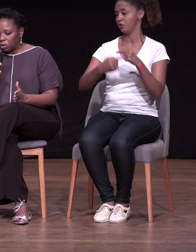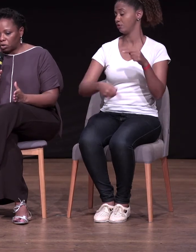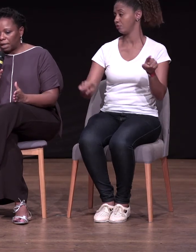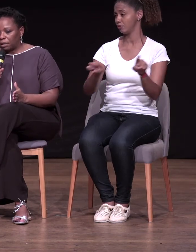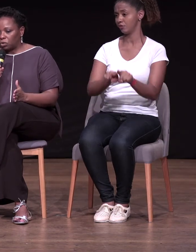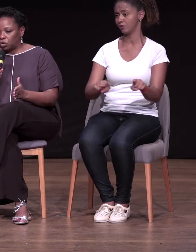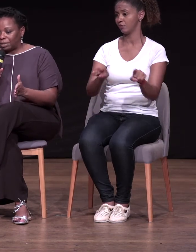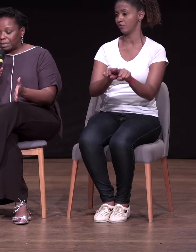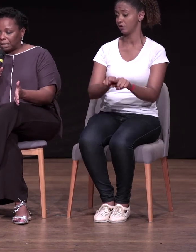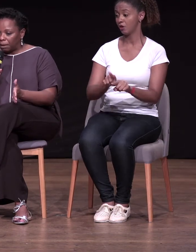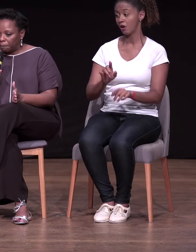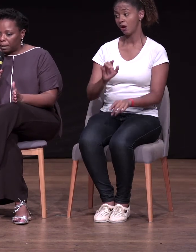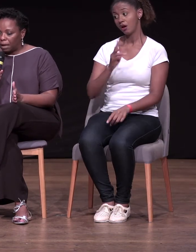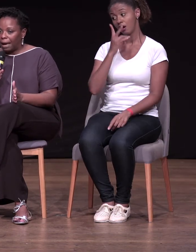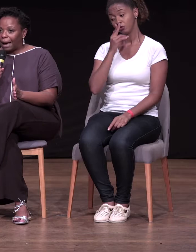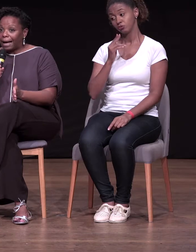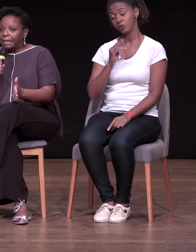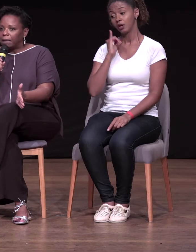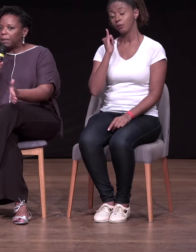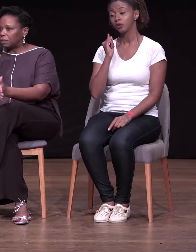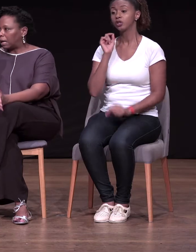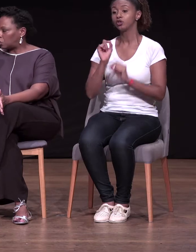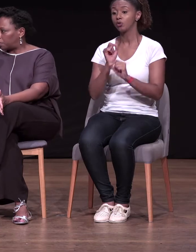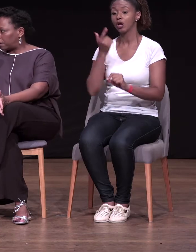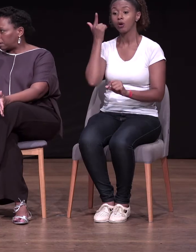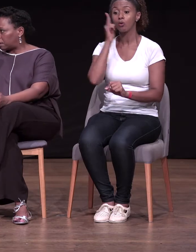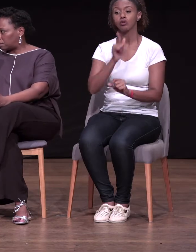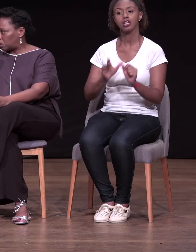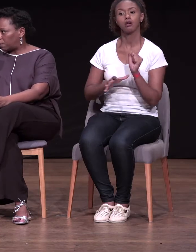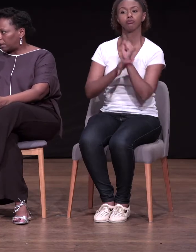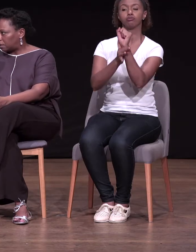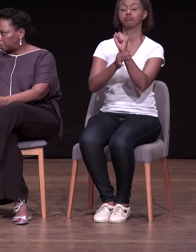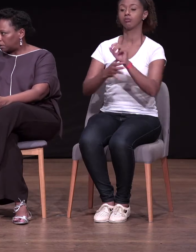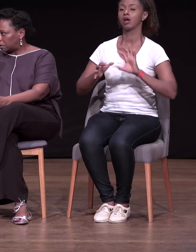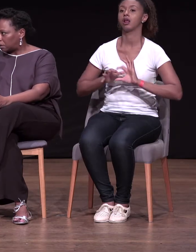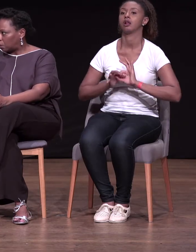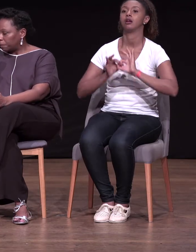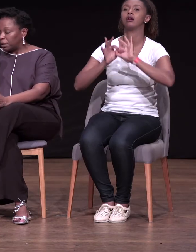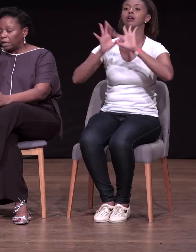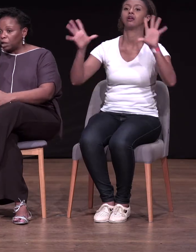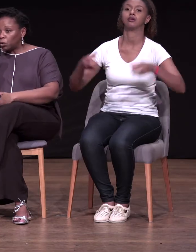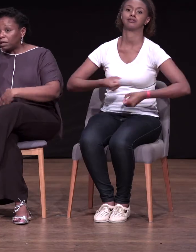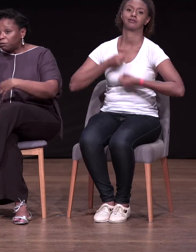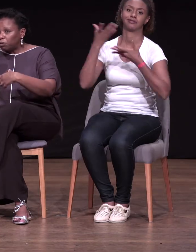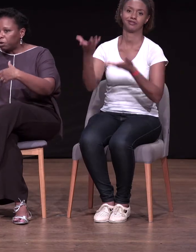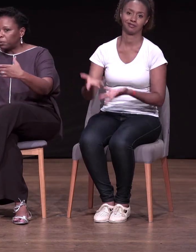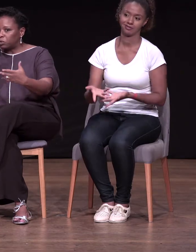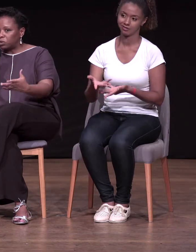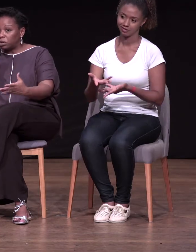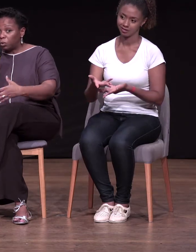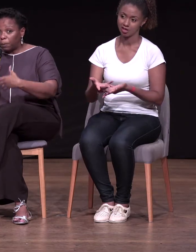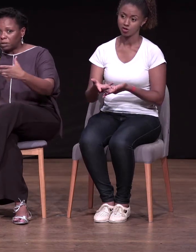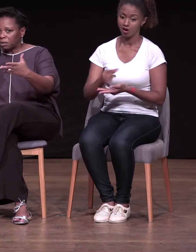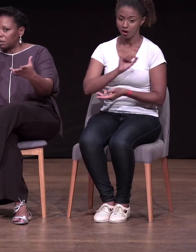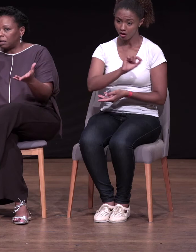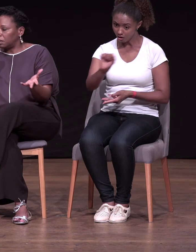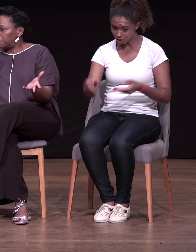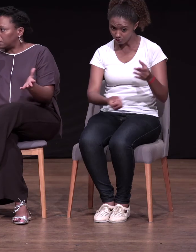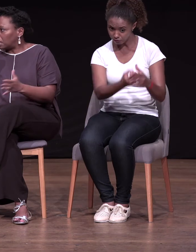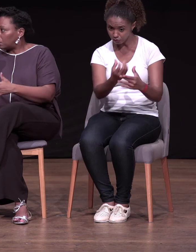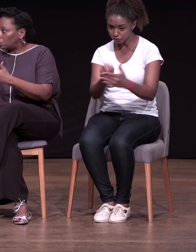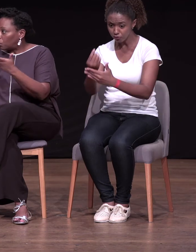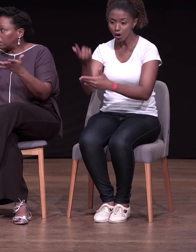é importante garantir sempre é a liberdade para a criação e para a expressão, e que o que for produzido possa